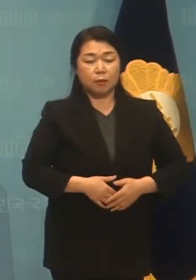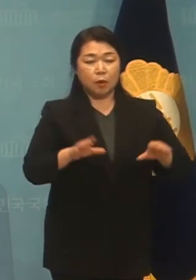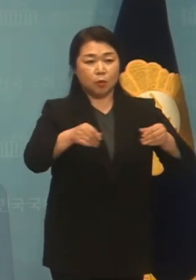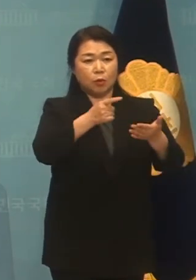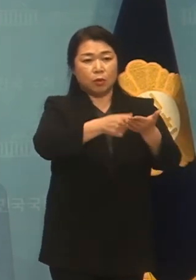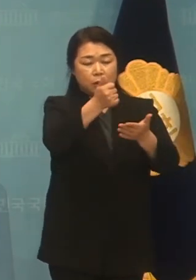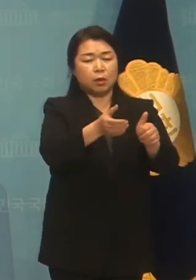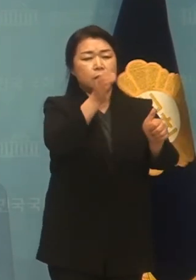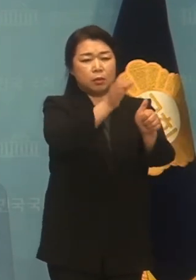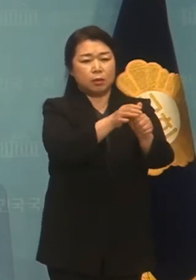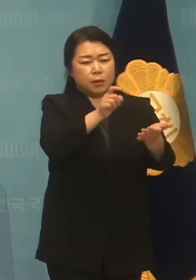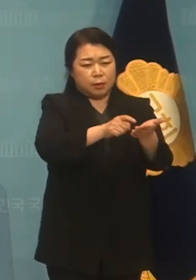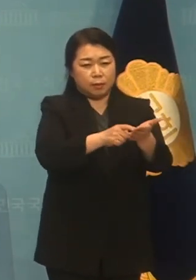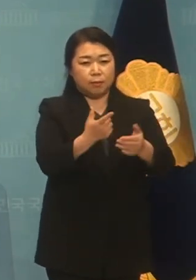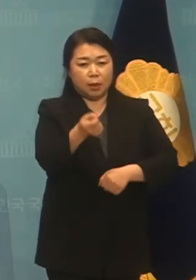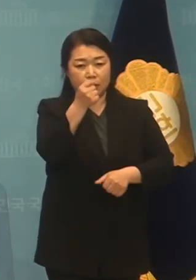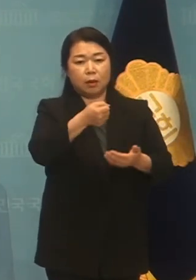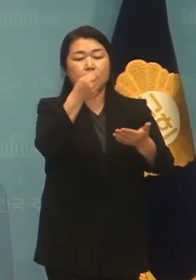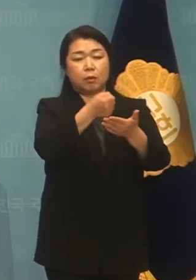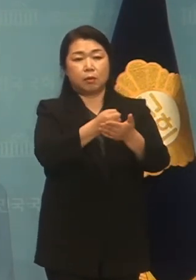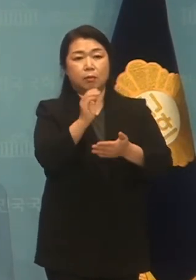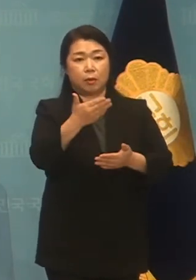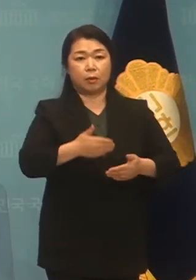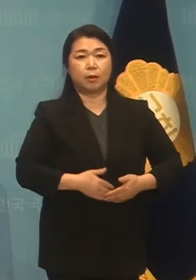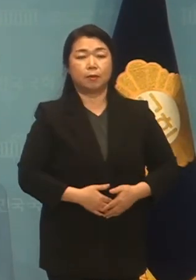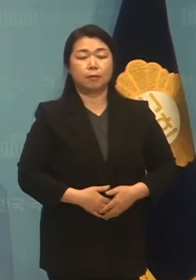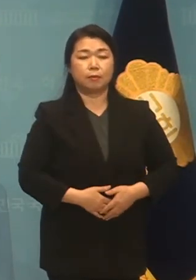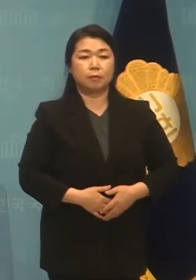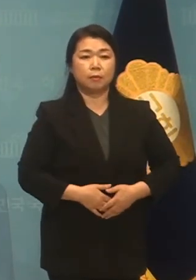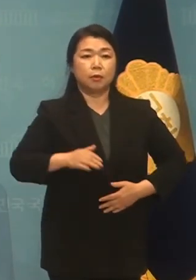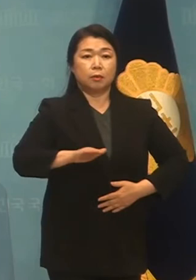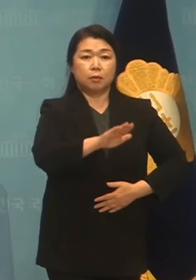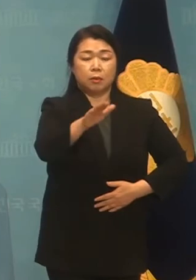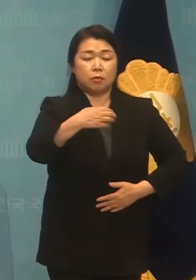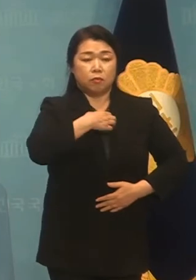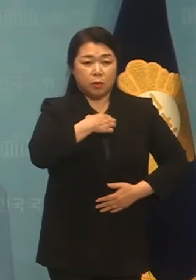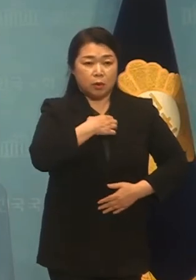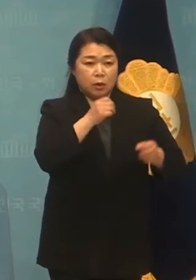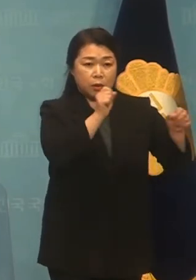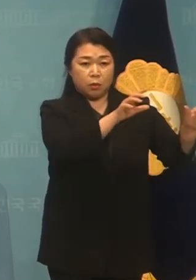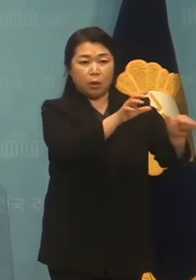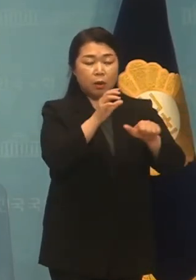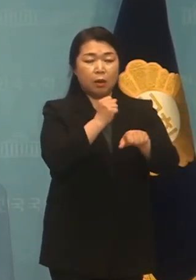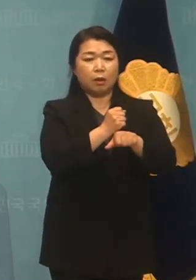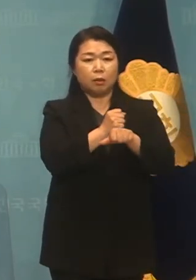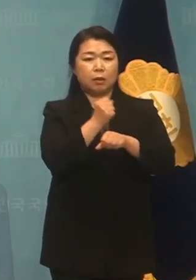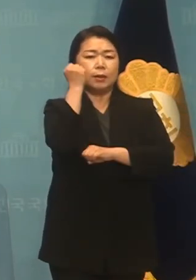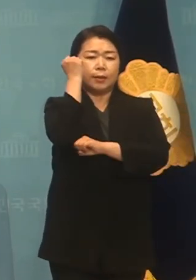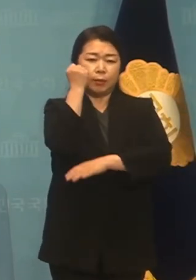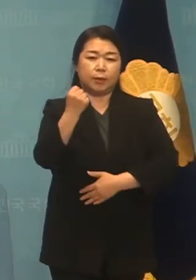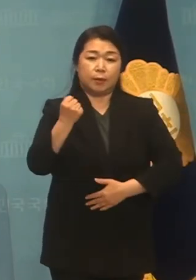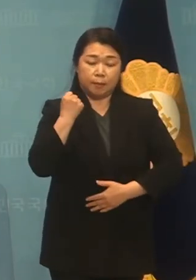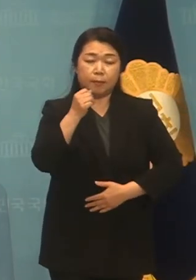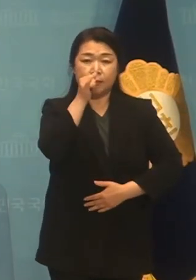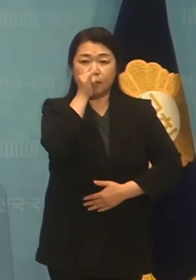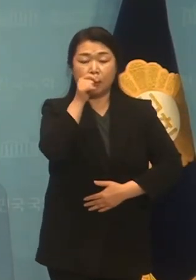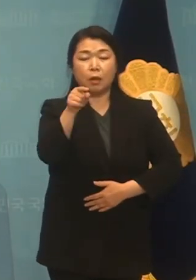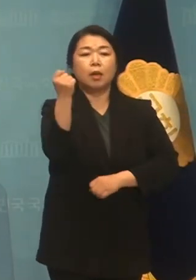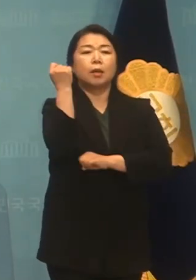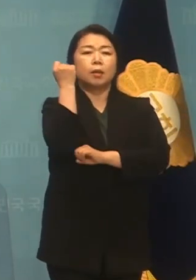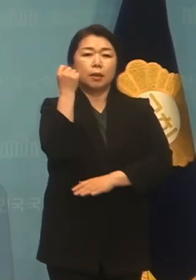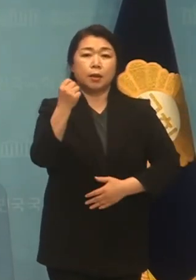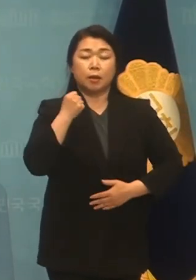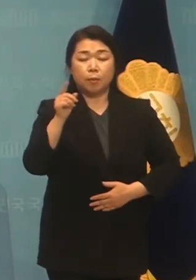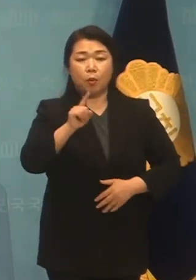총리의 인준은 시급히 결정되어야 됩니다. 우리는 위기를 기회로 만들어온 저력이 있습니다. 그 저력에는